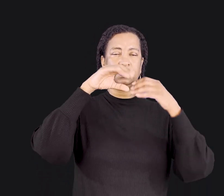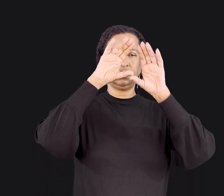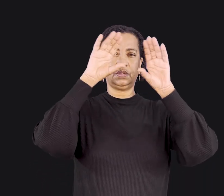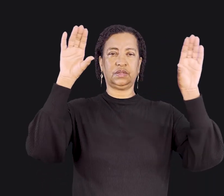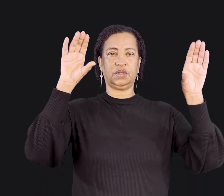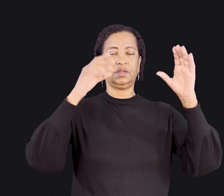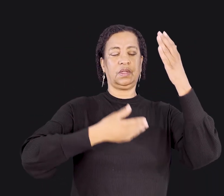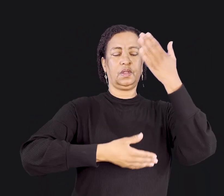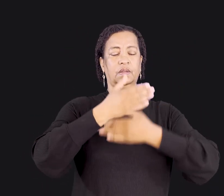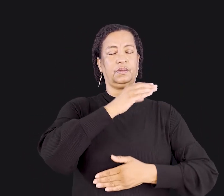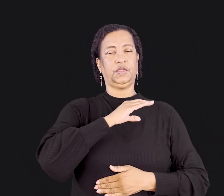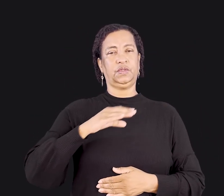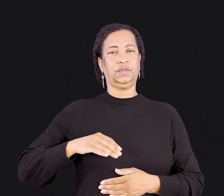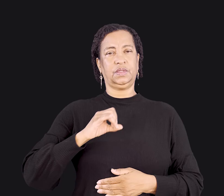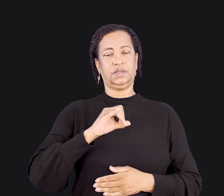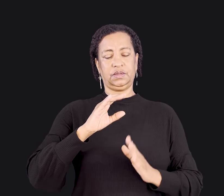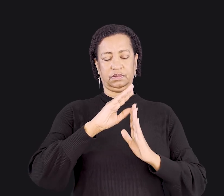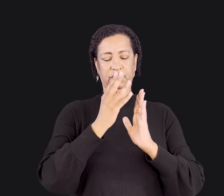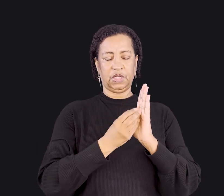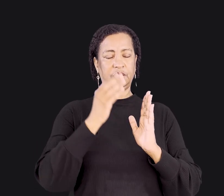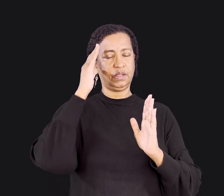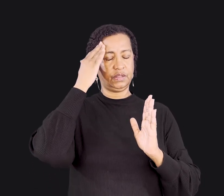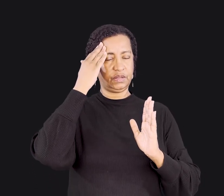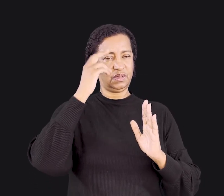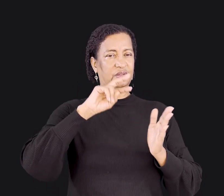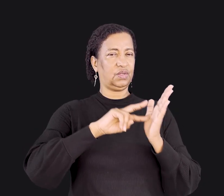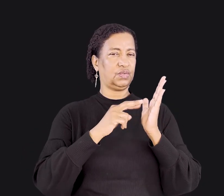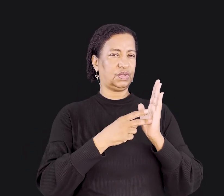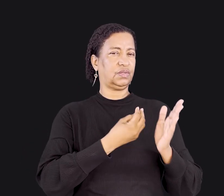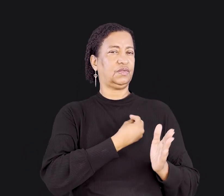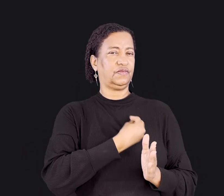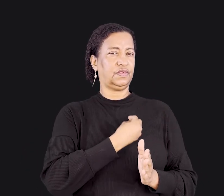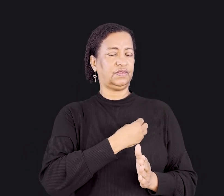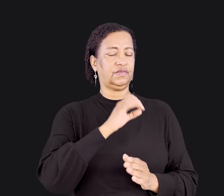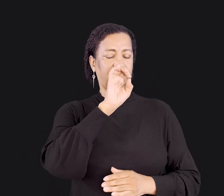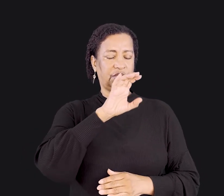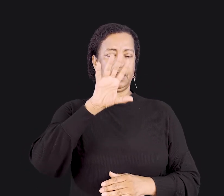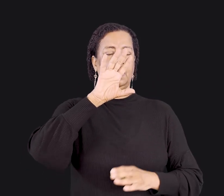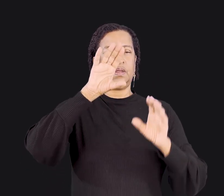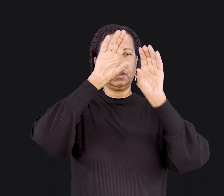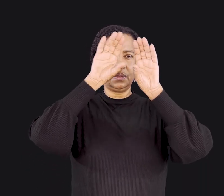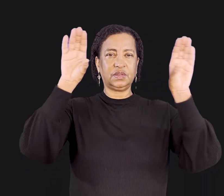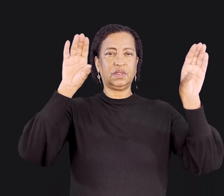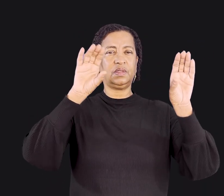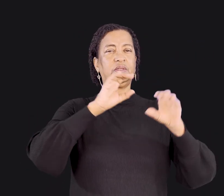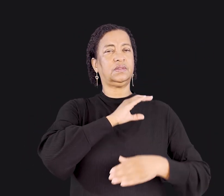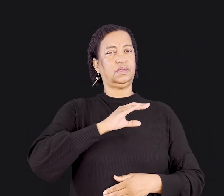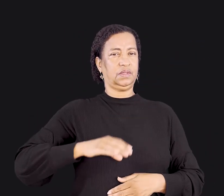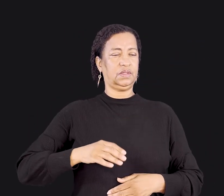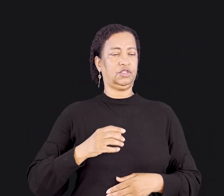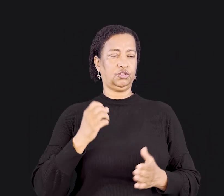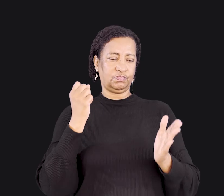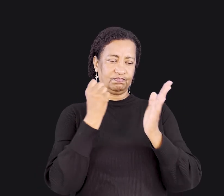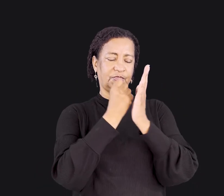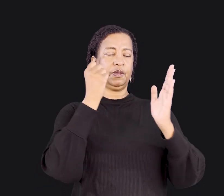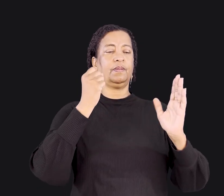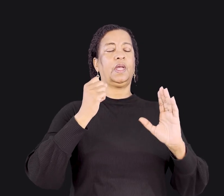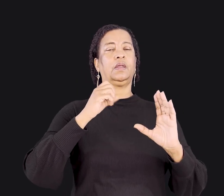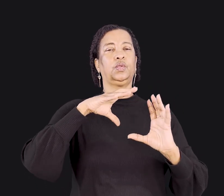Se a igreja entender o significado de viver nas regiões celestiais em Cristo, causará um grande impacto no mundo. E é aí que a